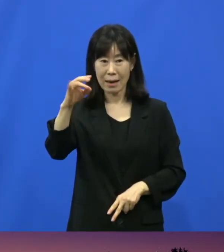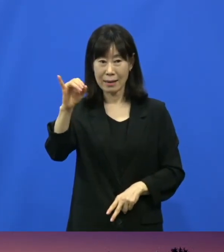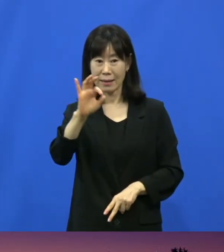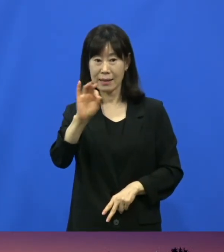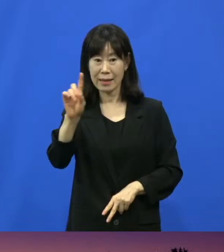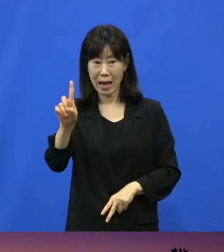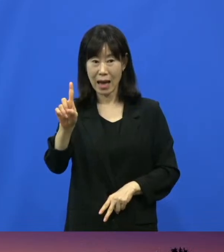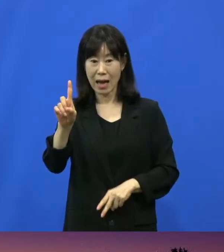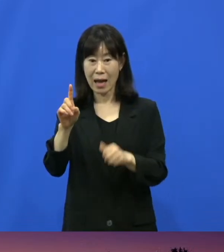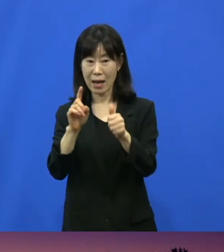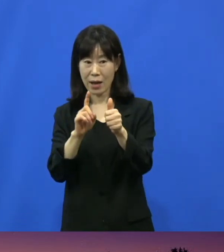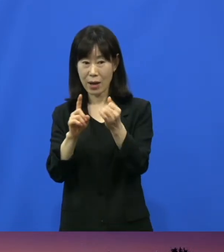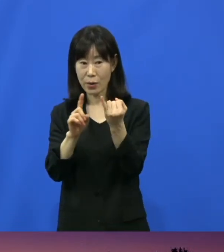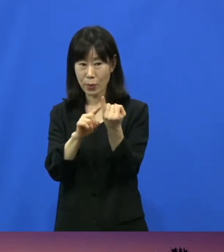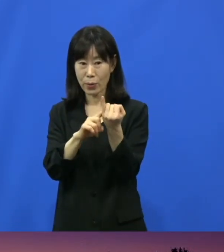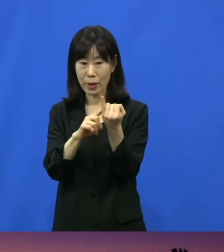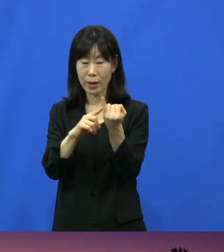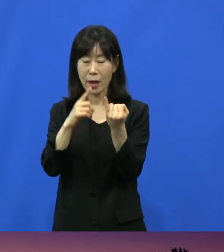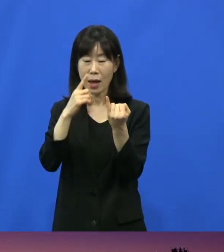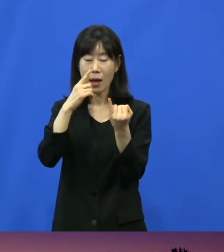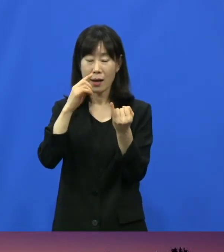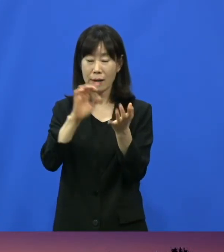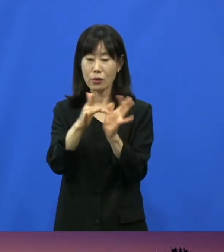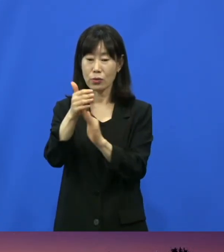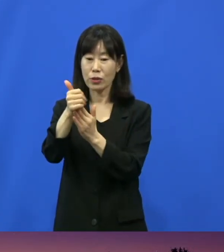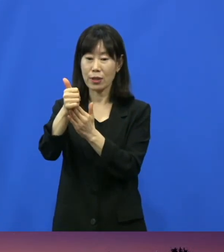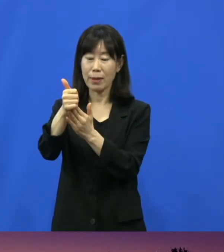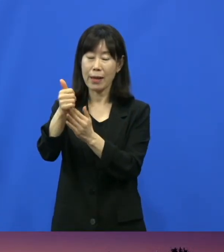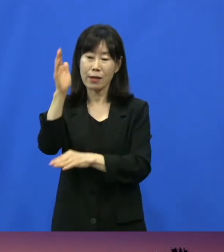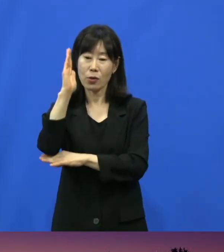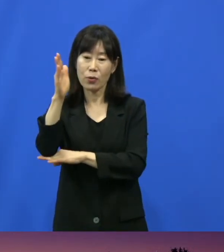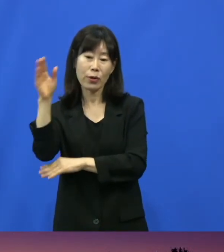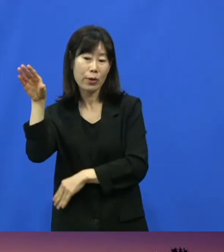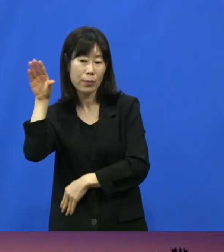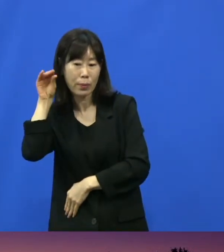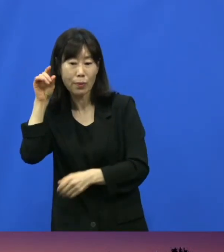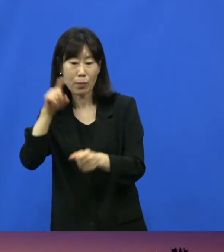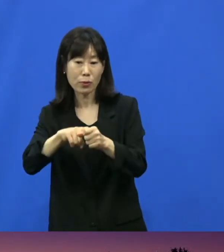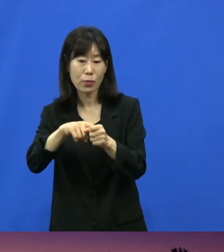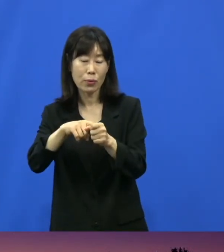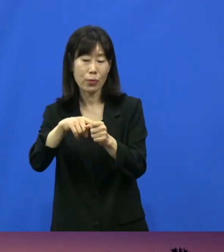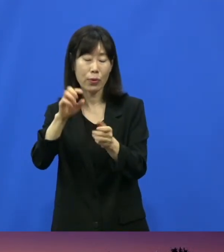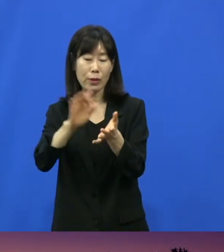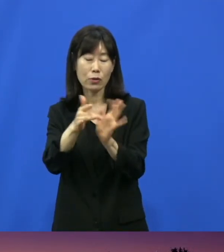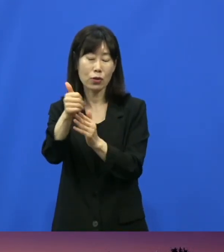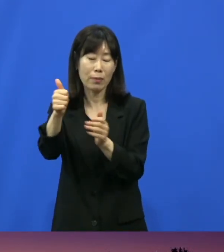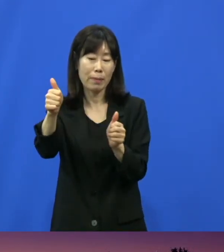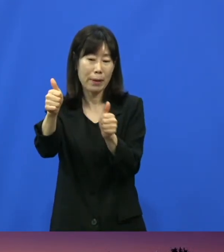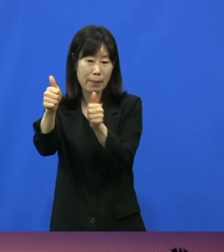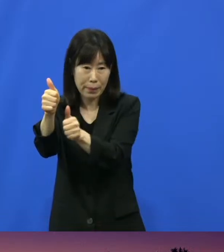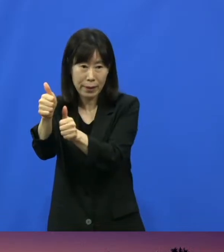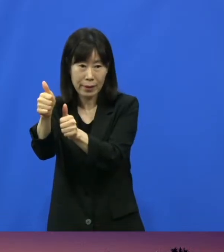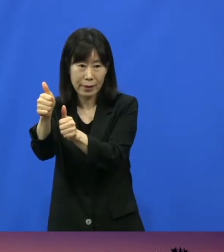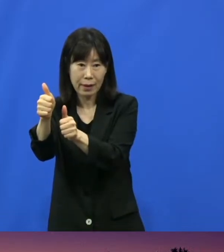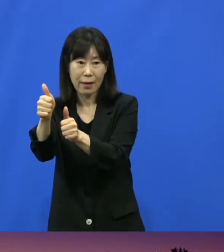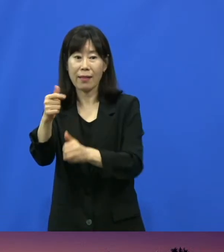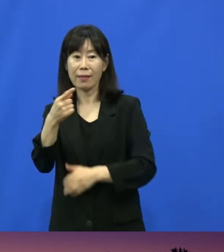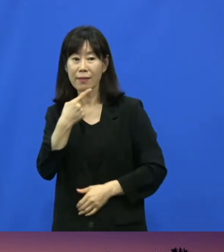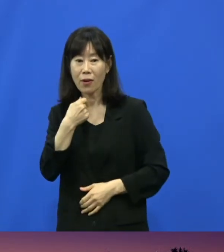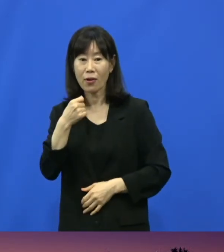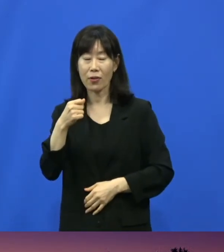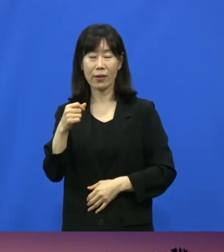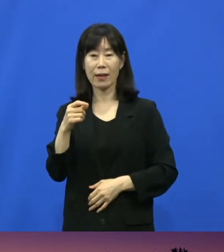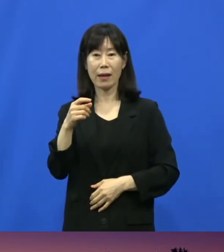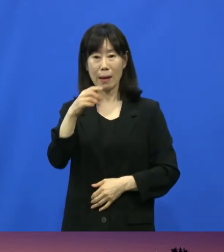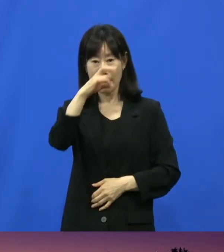모습이에요. 그게 엄마의 젖을 빨고 있는 아기의 모습이에요. 그 주님의 발치에